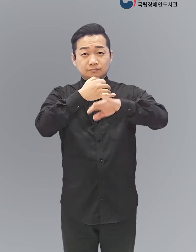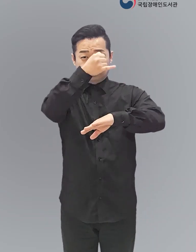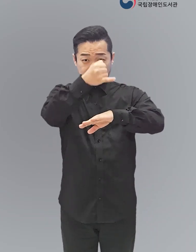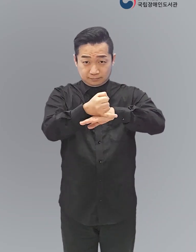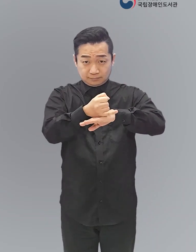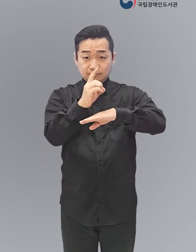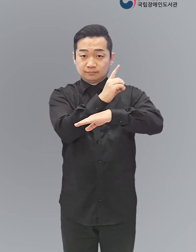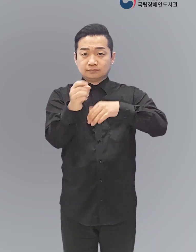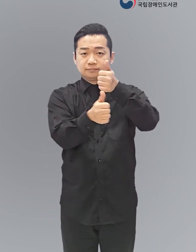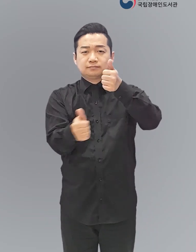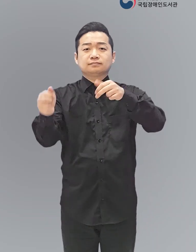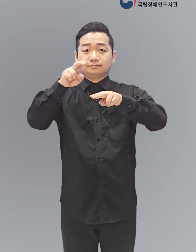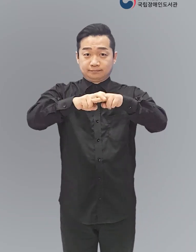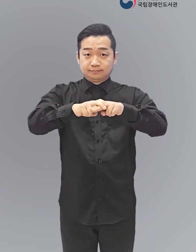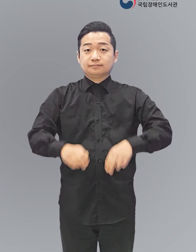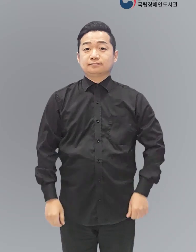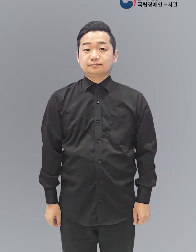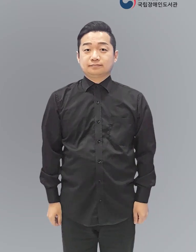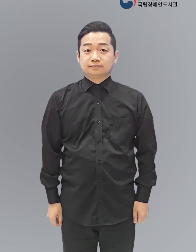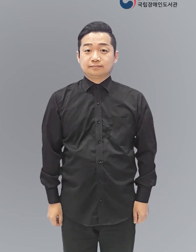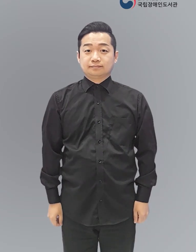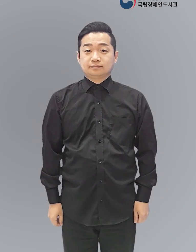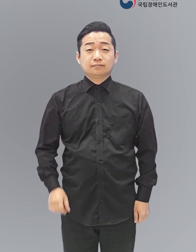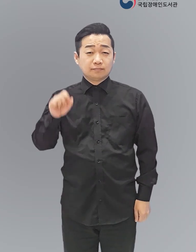35세 대만 최연소 디지털 장관,